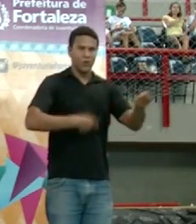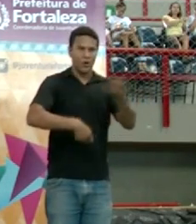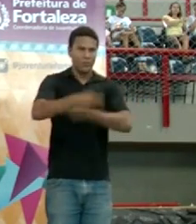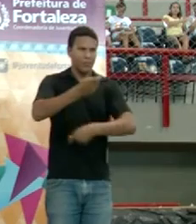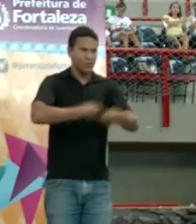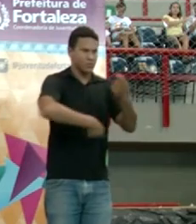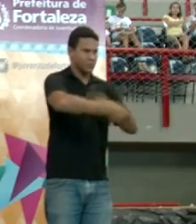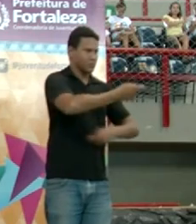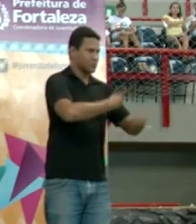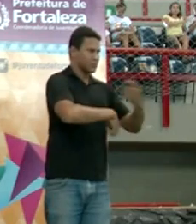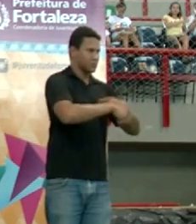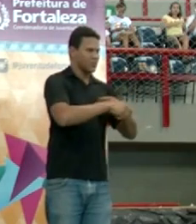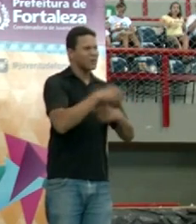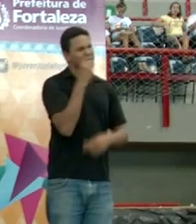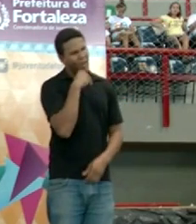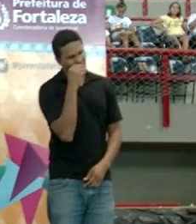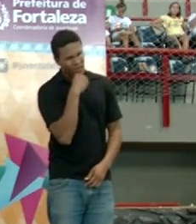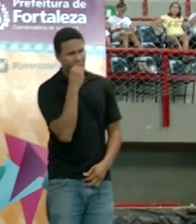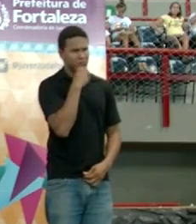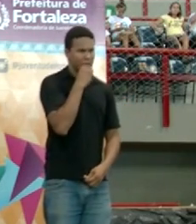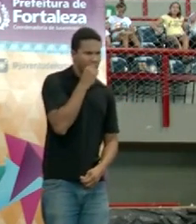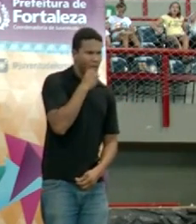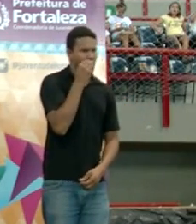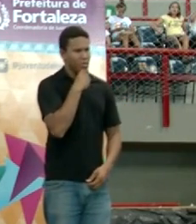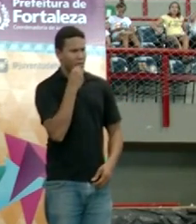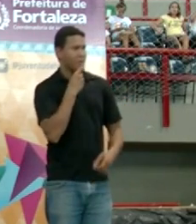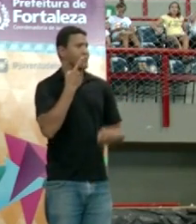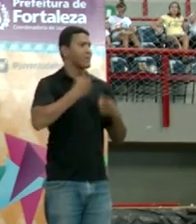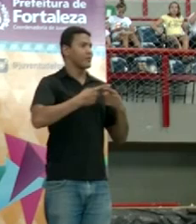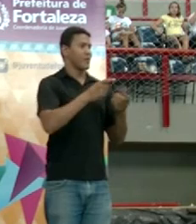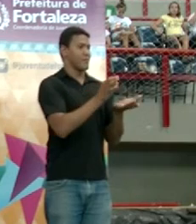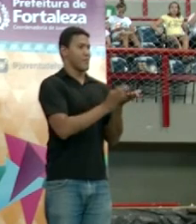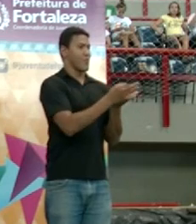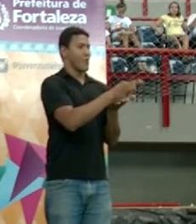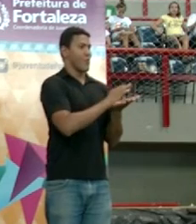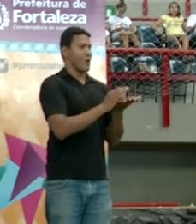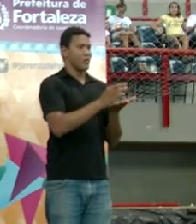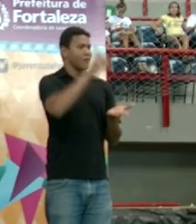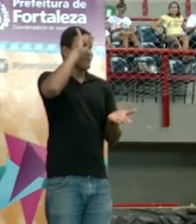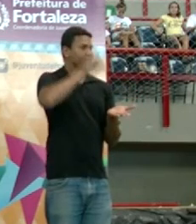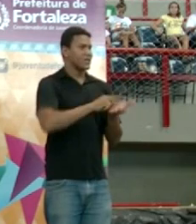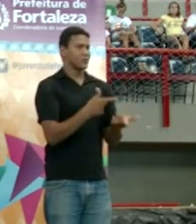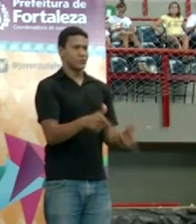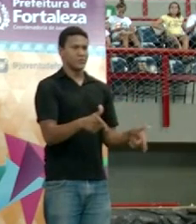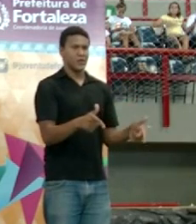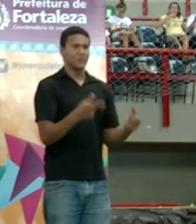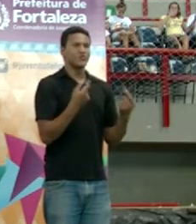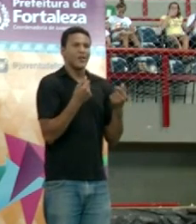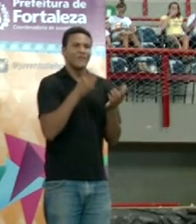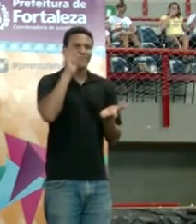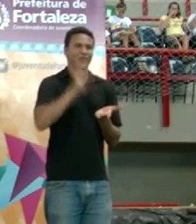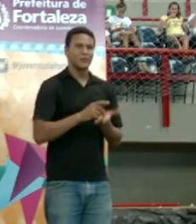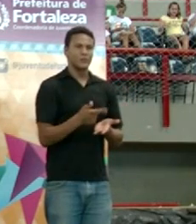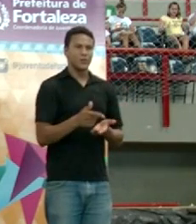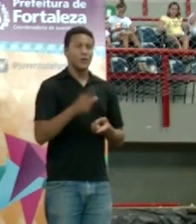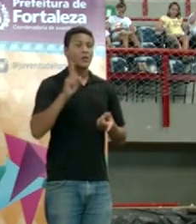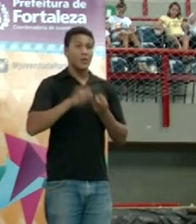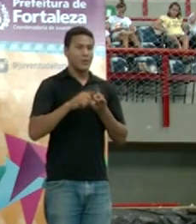comércio voltou, ainda fraco, porque ainda não tem uma moeda oficial, ainda tem um problema chamado